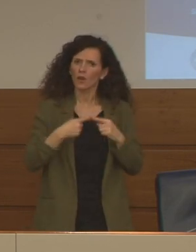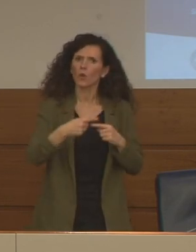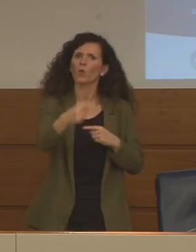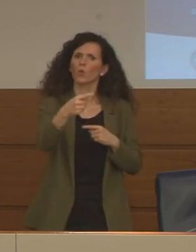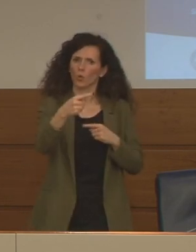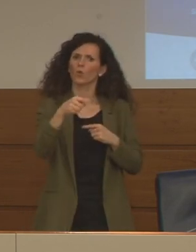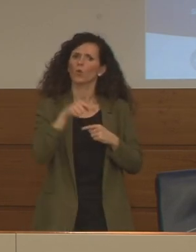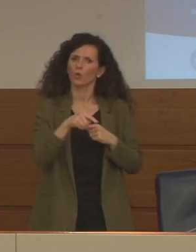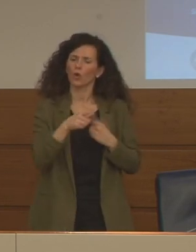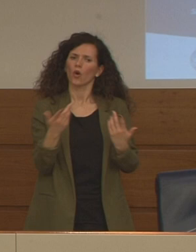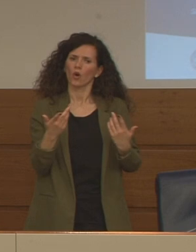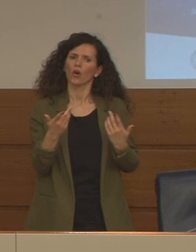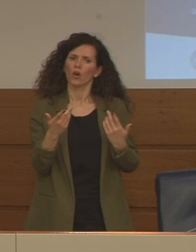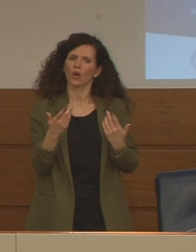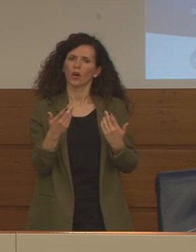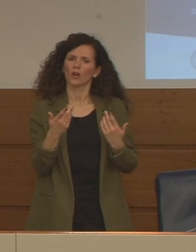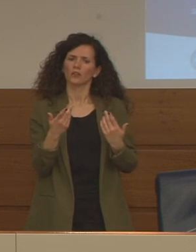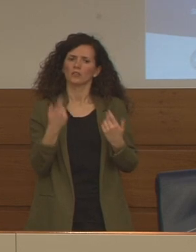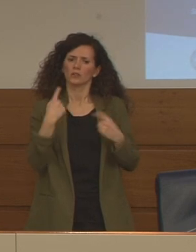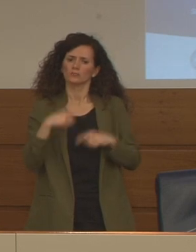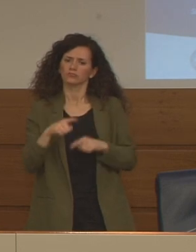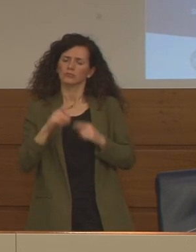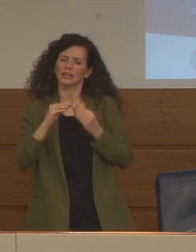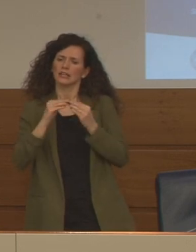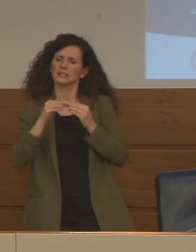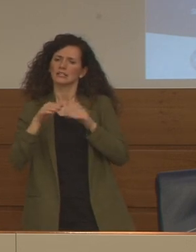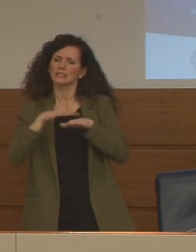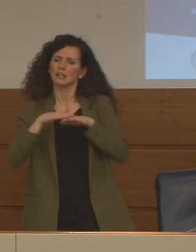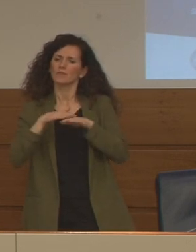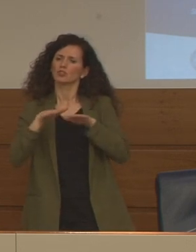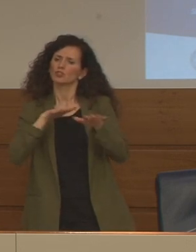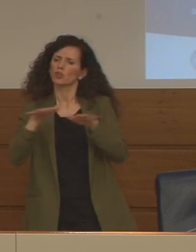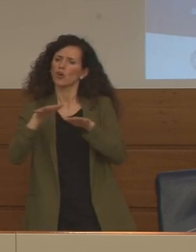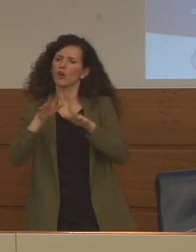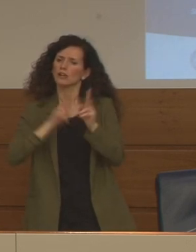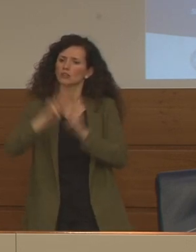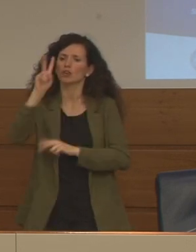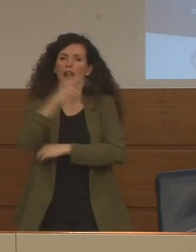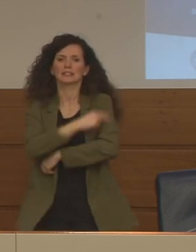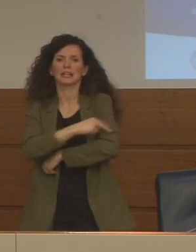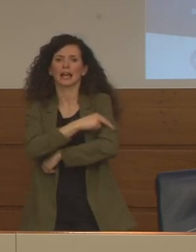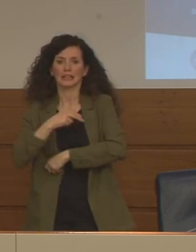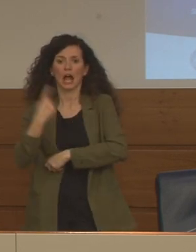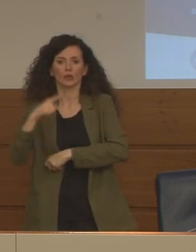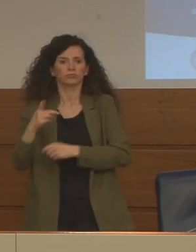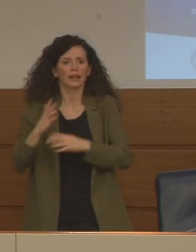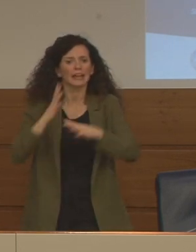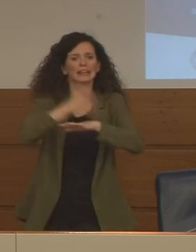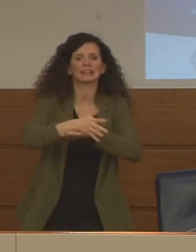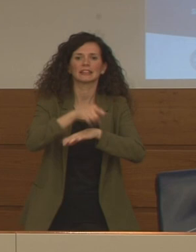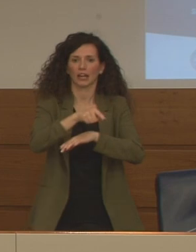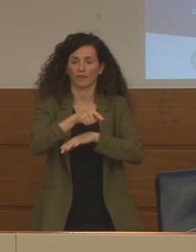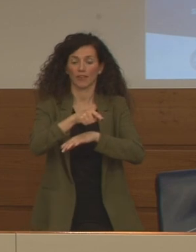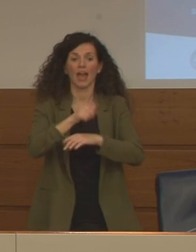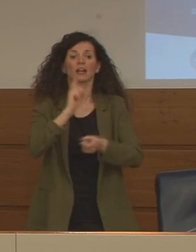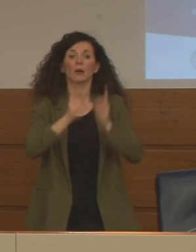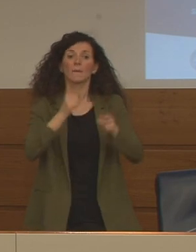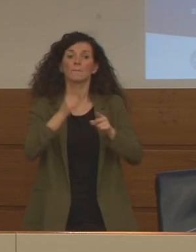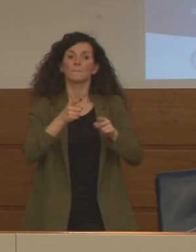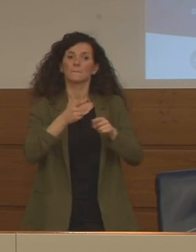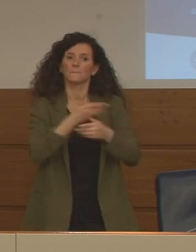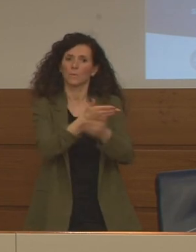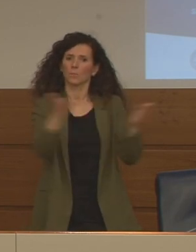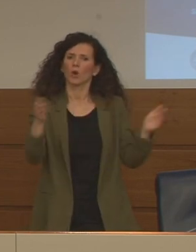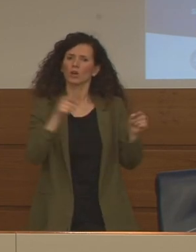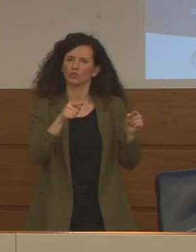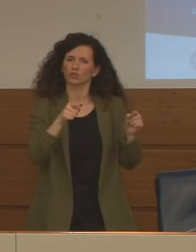marker anche di forza del nostro servizio sanitario nazionale questo ovviamente fa sì che queste questo tipo di popolazione è il